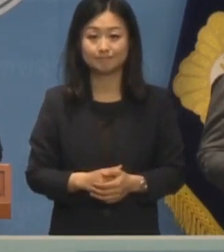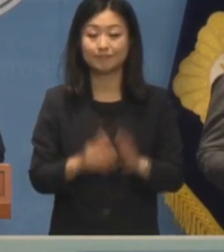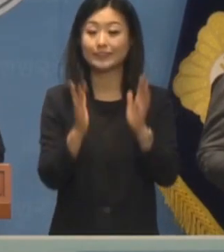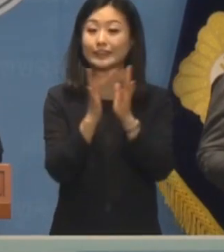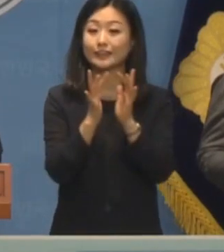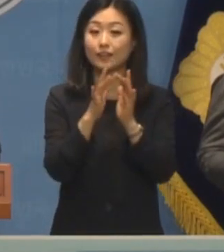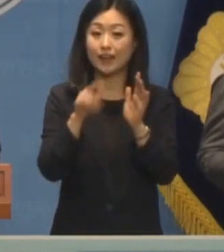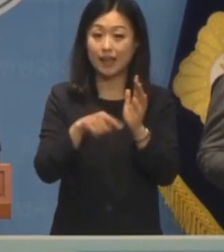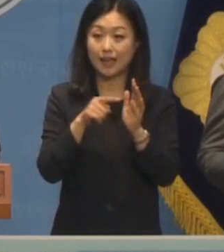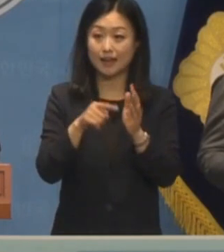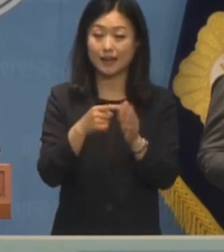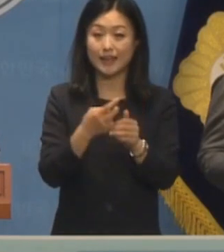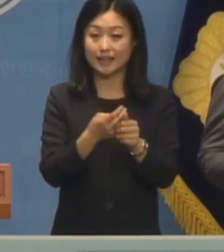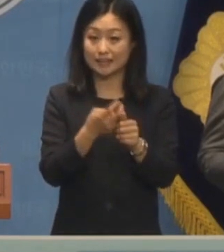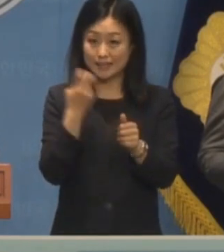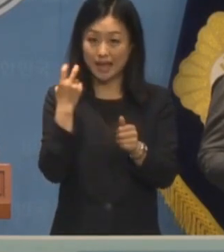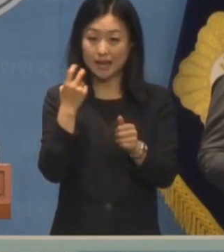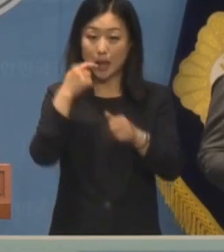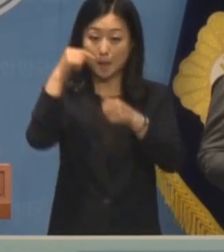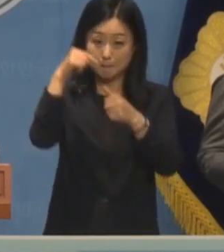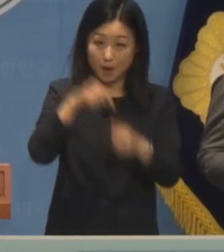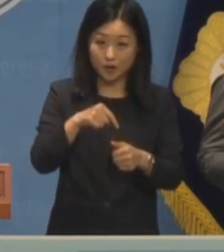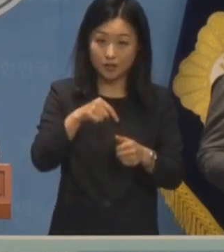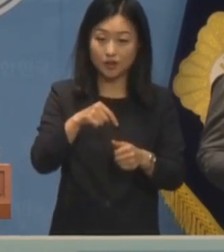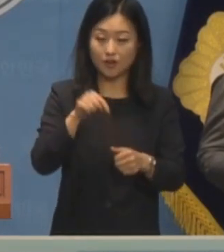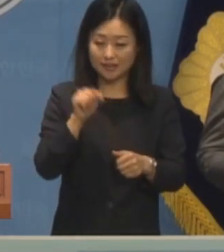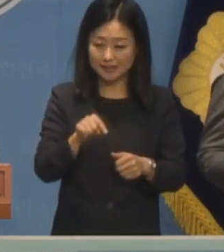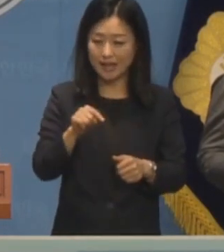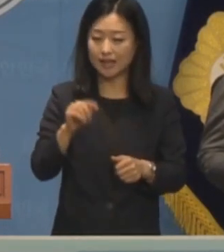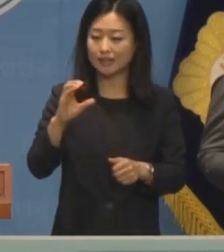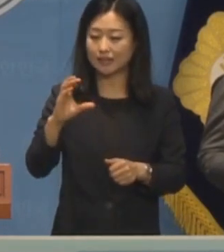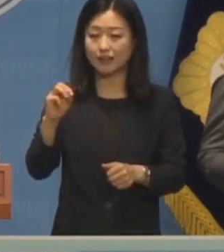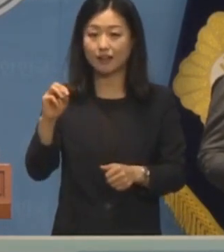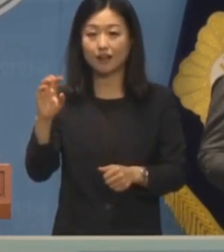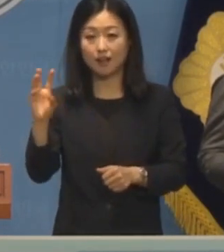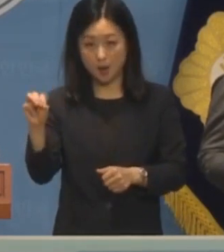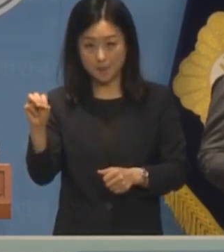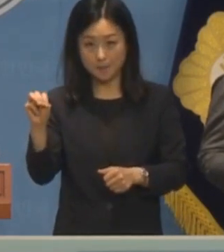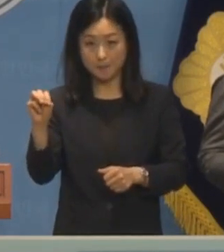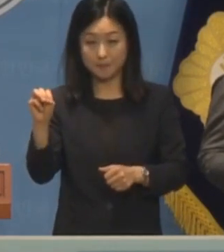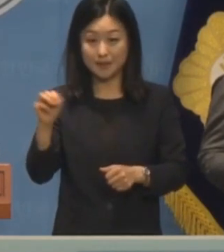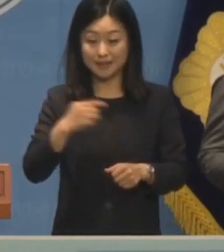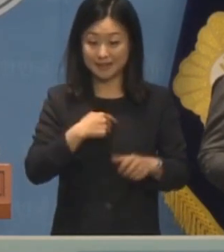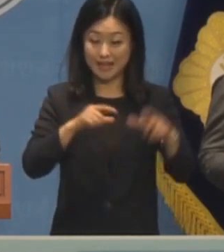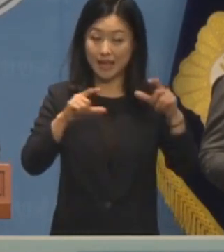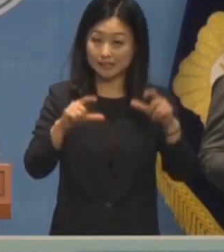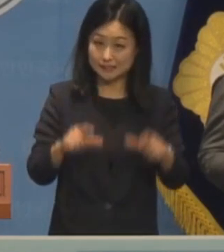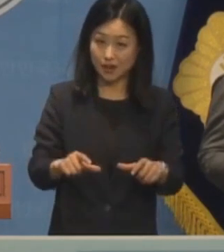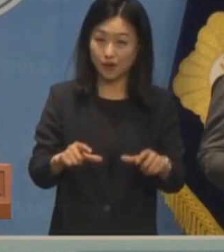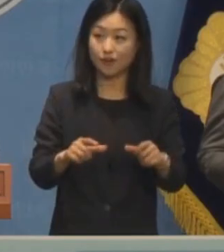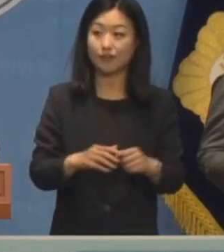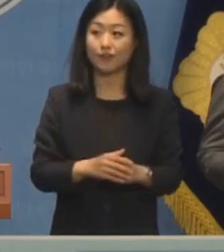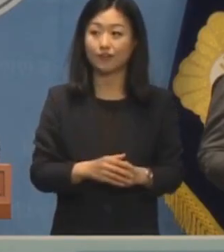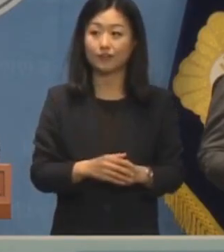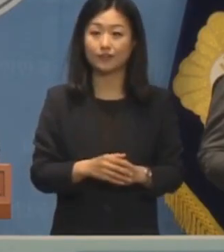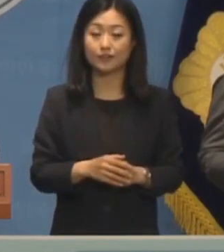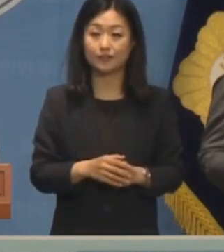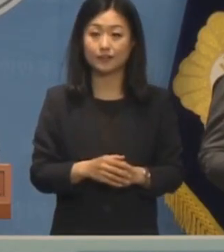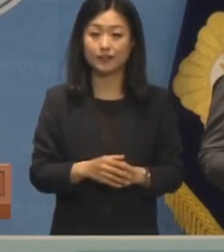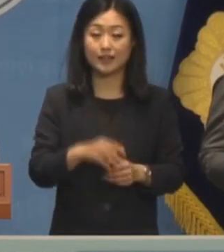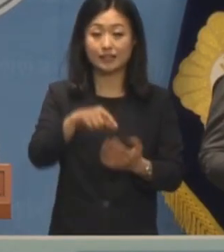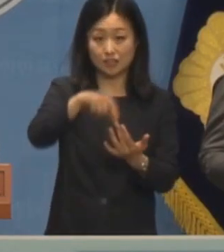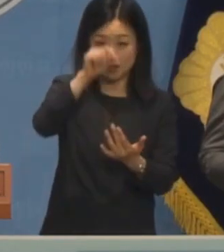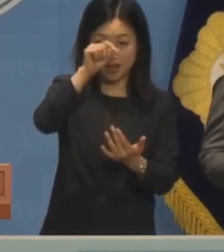온라인에서 탄핵명령.com을 치시면 온라인 서명운동에 참여할 수 있습니다. 그래서 자기 지역구에 그